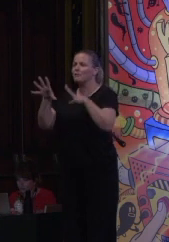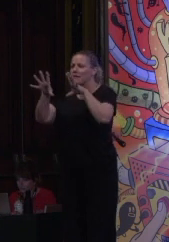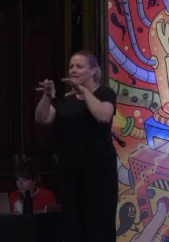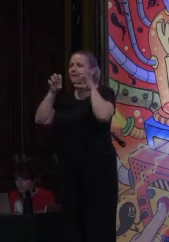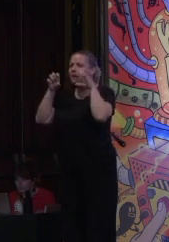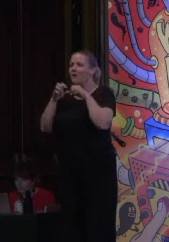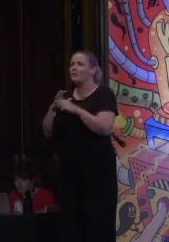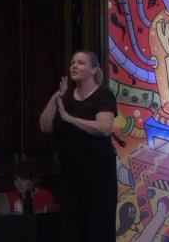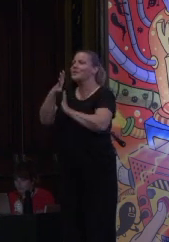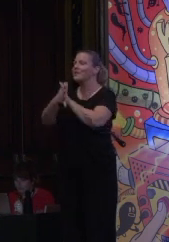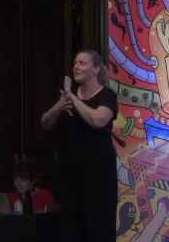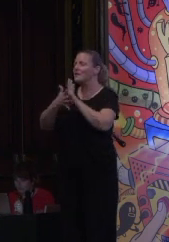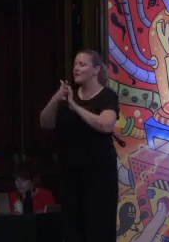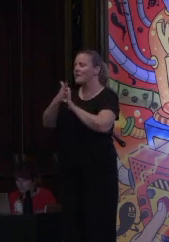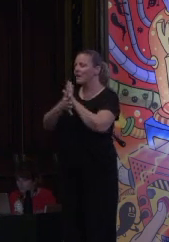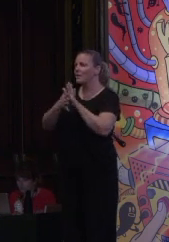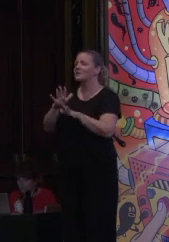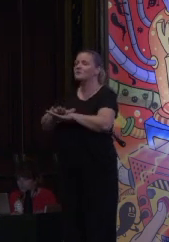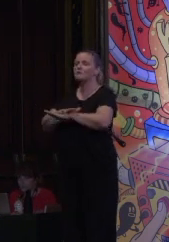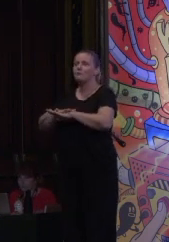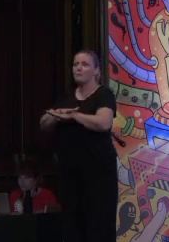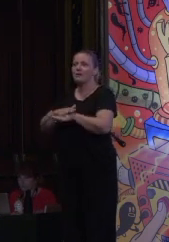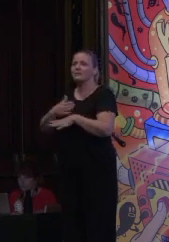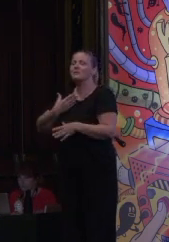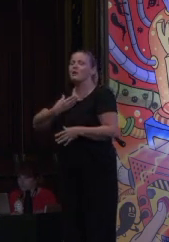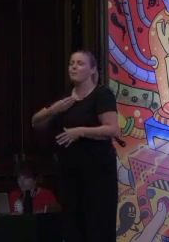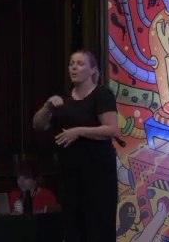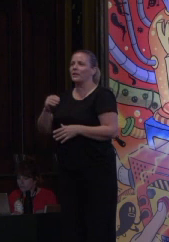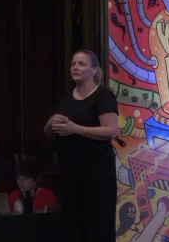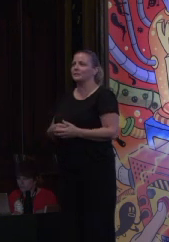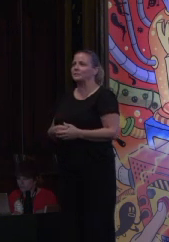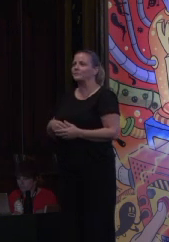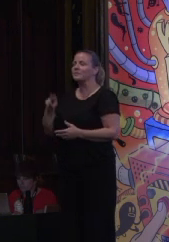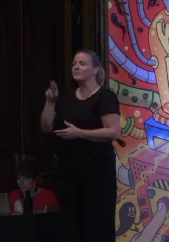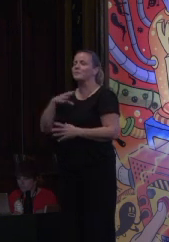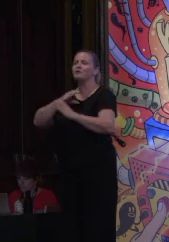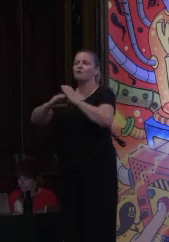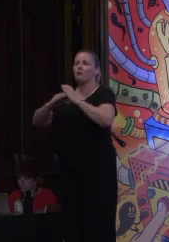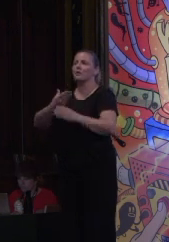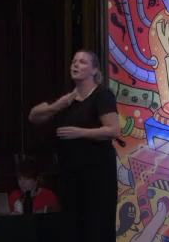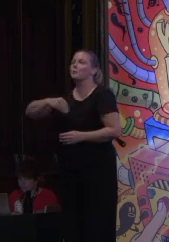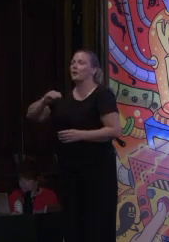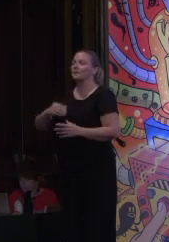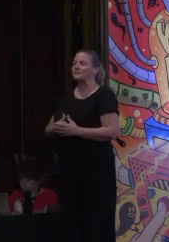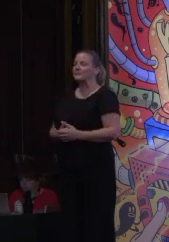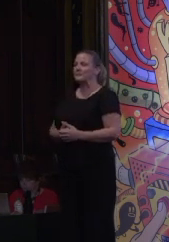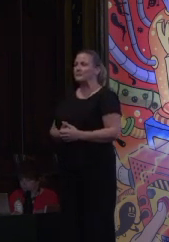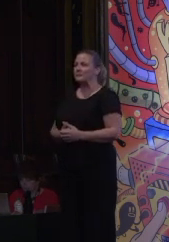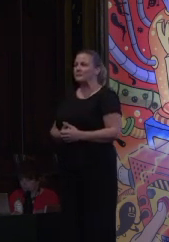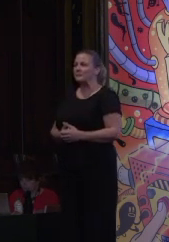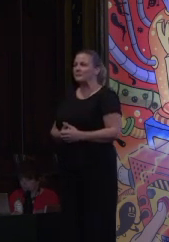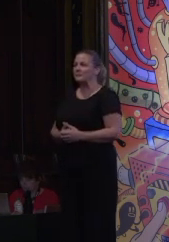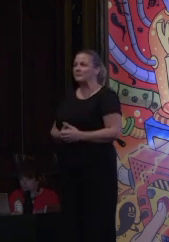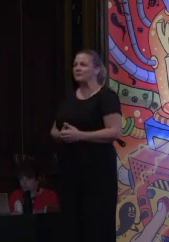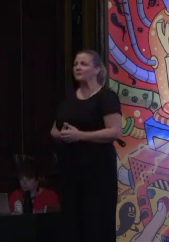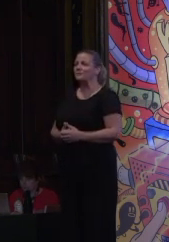de empezar su viaje en el aprendizaje, tengan acceso a una vía comunicativa. Y luego, bueno, pues al alcance, claro, ¿dónde queremos